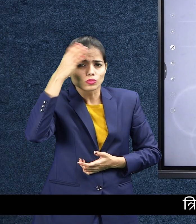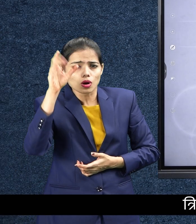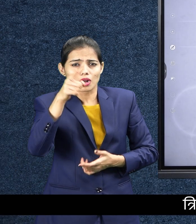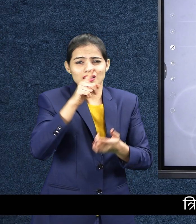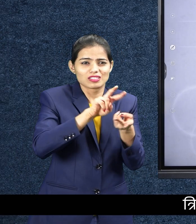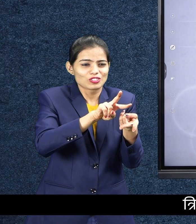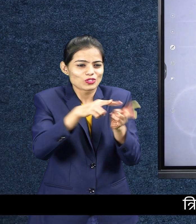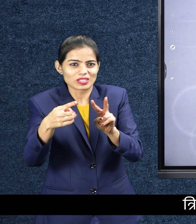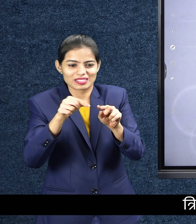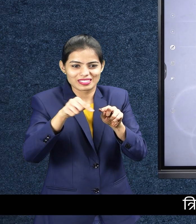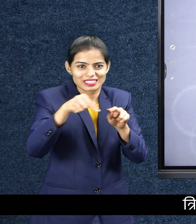त्रिमितीय घनपदार्थांचे घनफळ